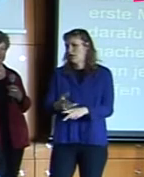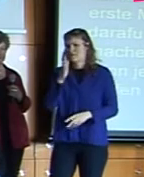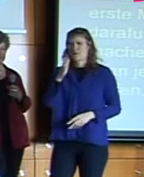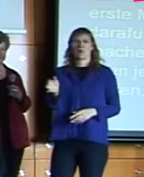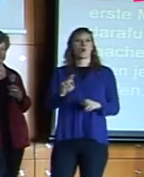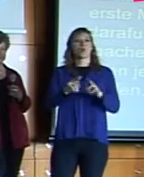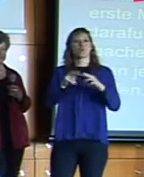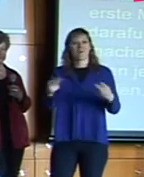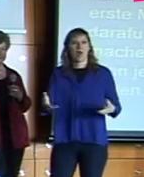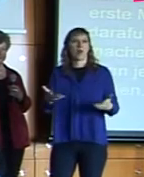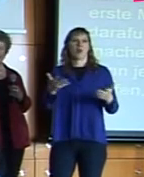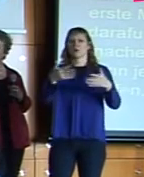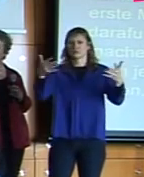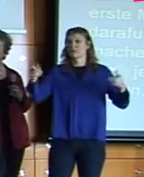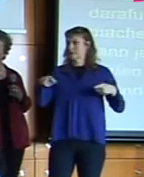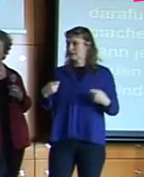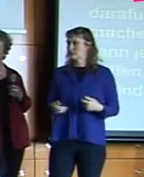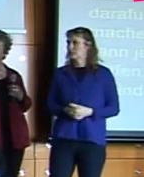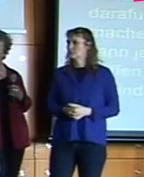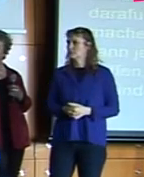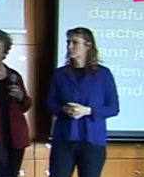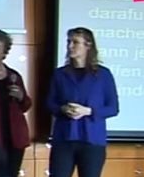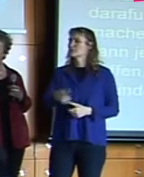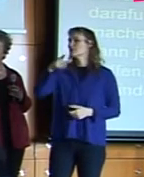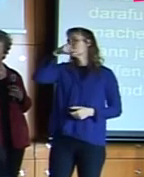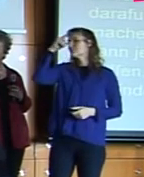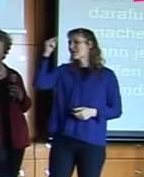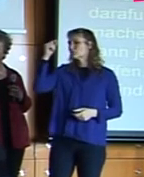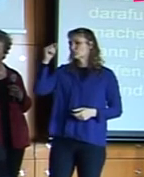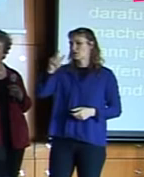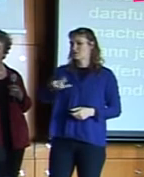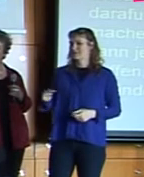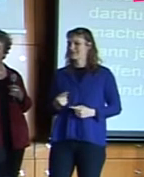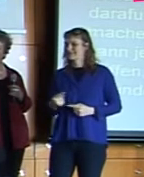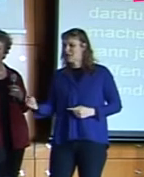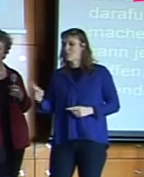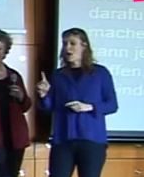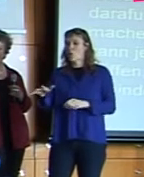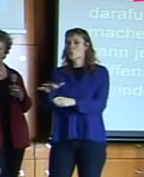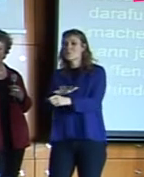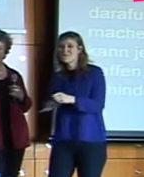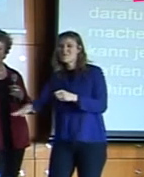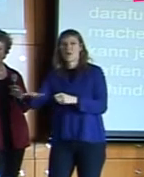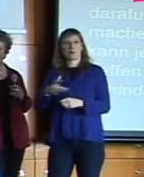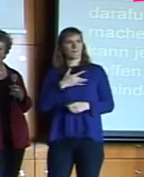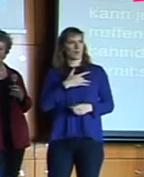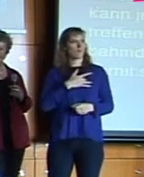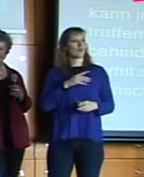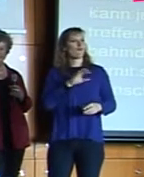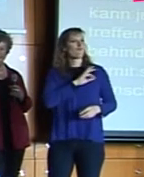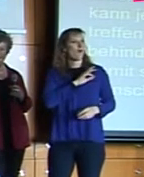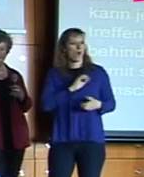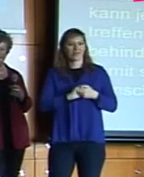einen Unfall. Aber damit sind auch die Menschen verbunden, die mit ihnen in Beziehung stehen. Ihre Freunde,